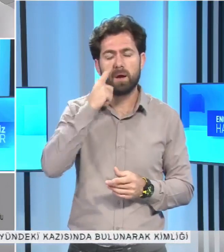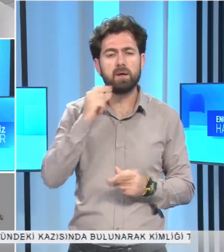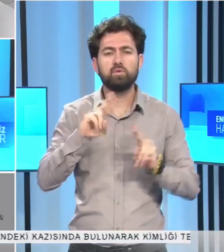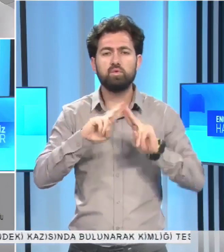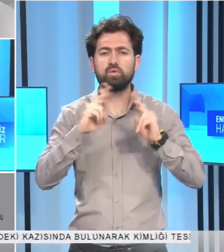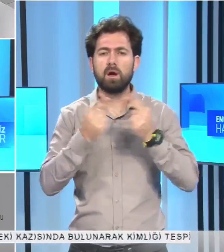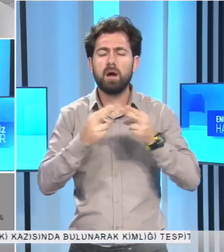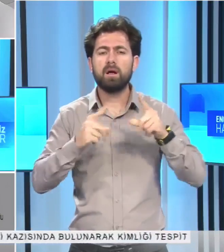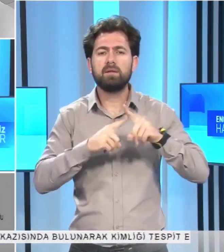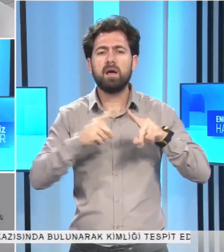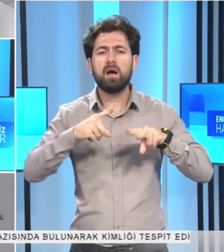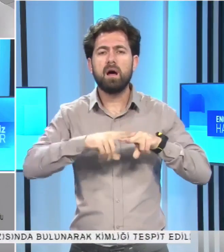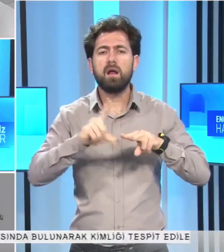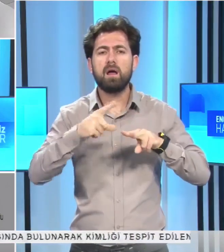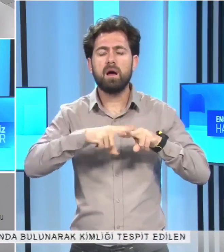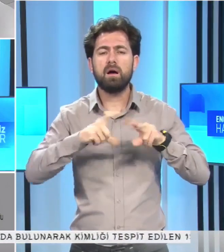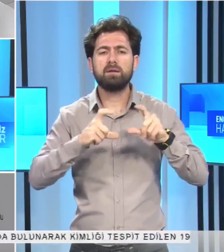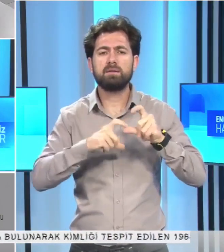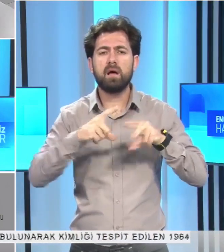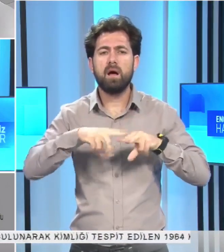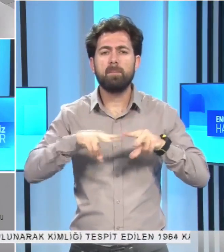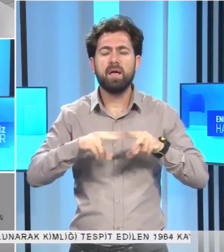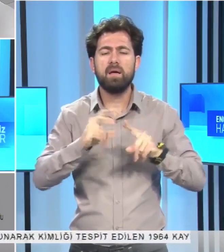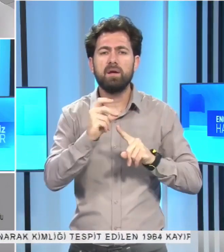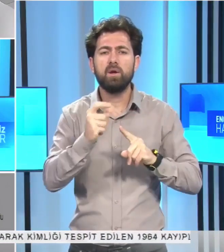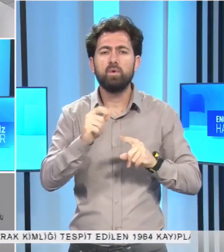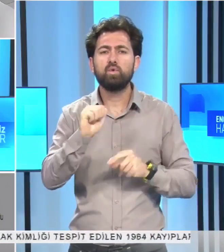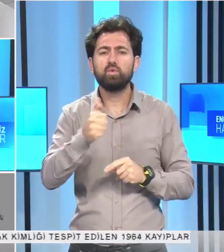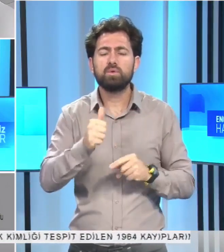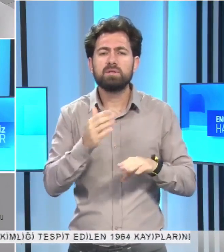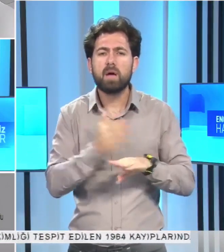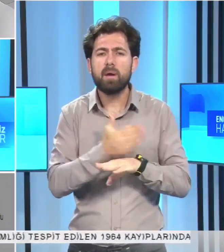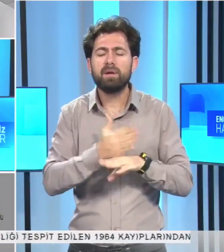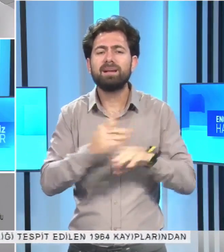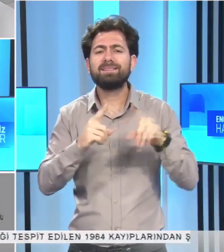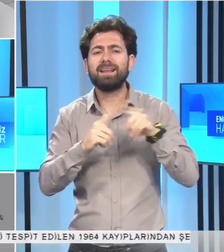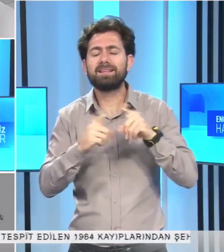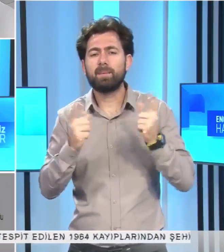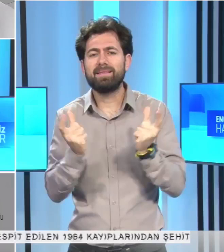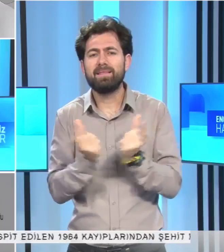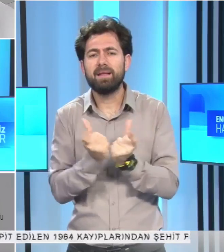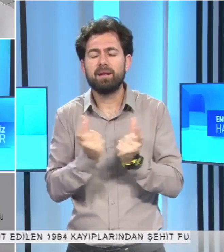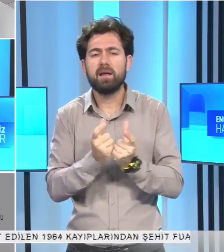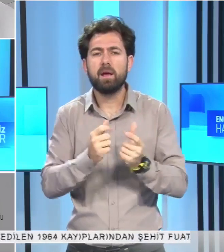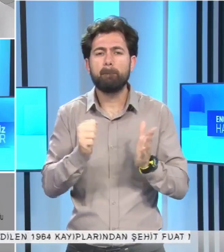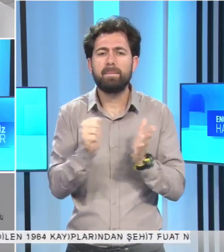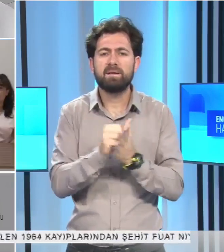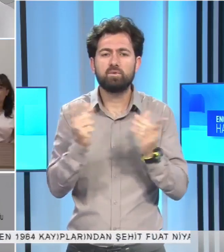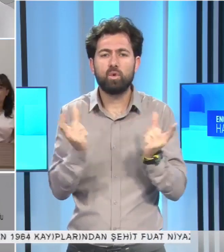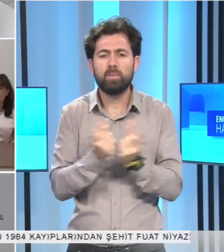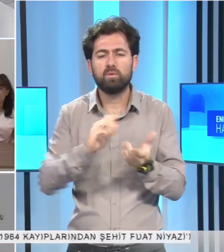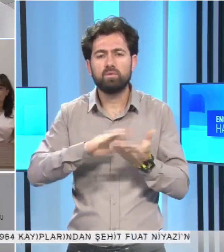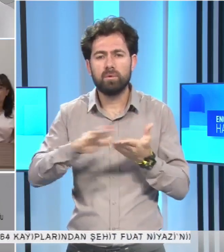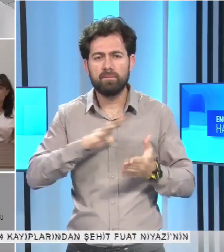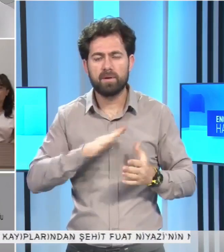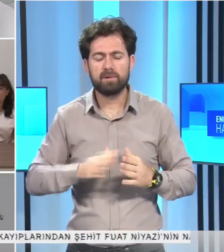8 Mayıs Dünya Talasami Günü nedeniyle Talasamiya Derneği basın toplantısı düzenledi.